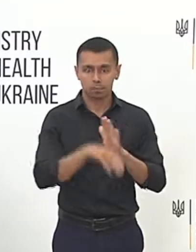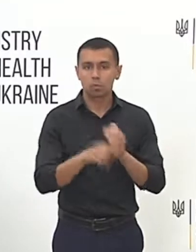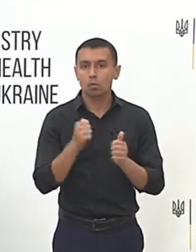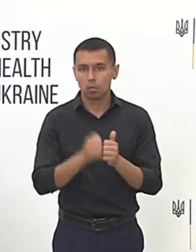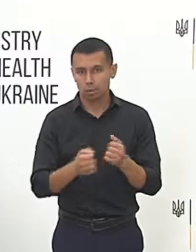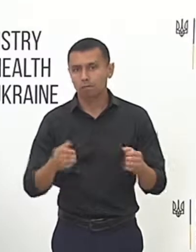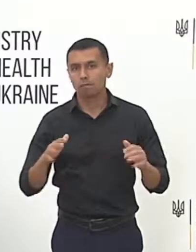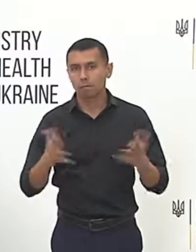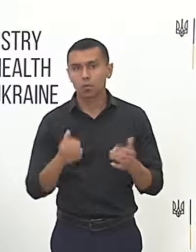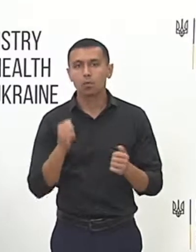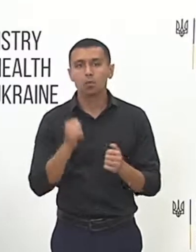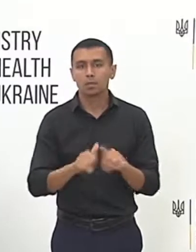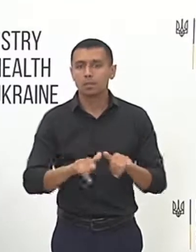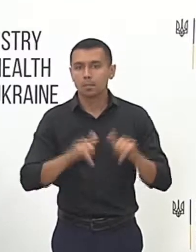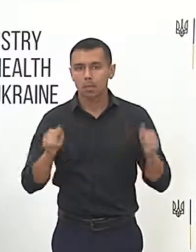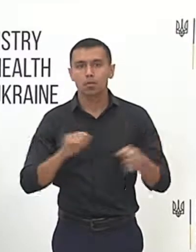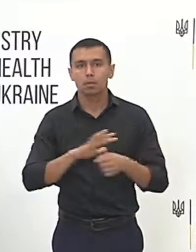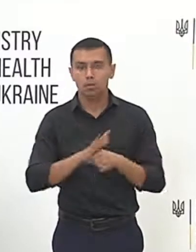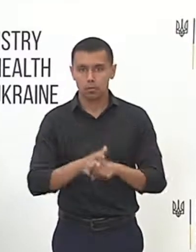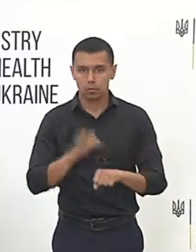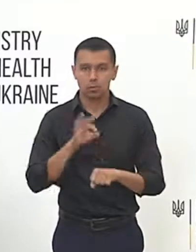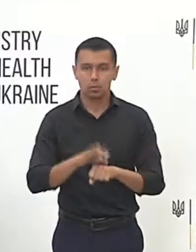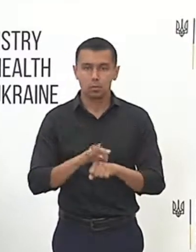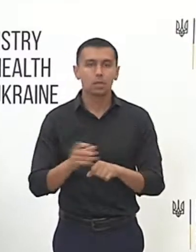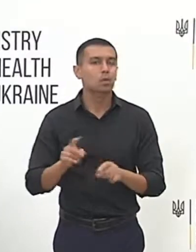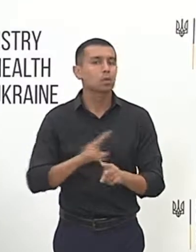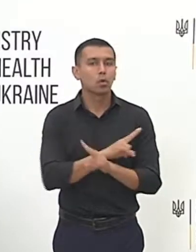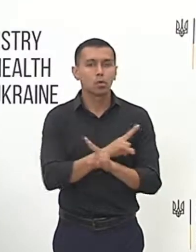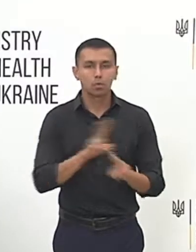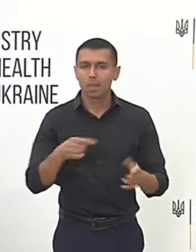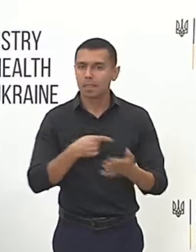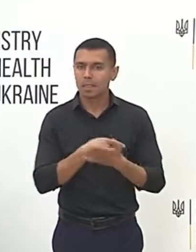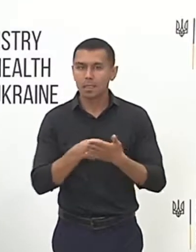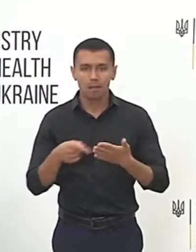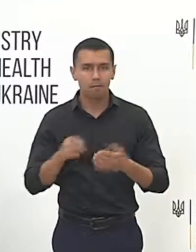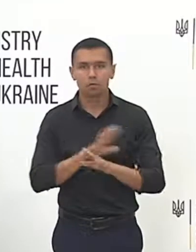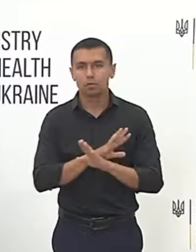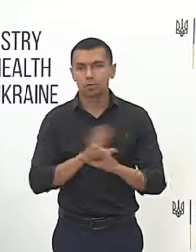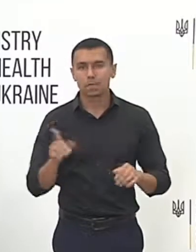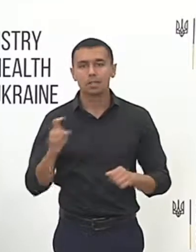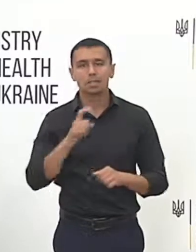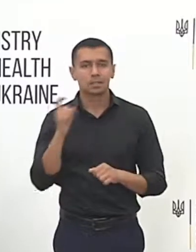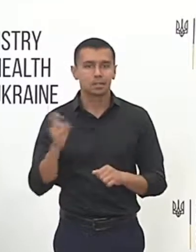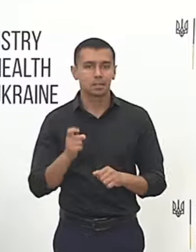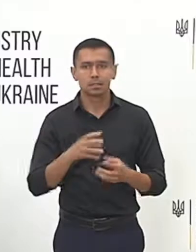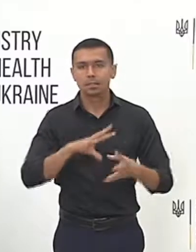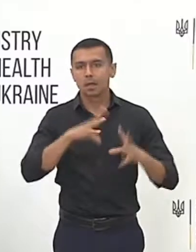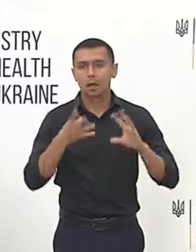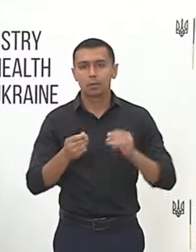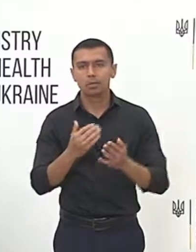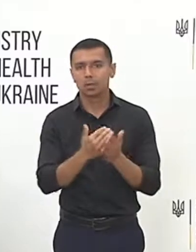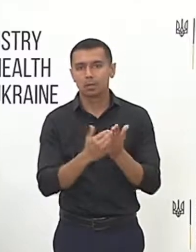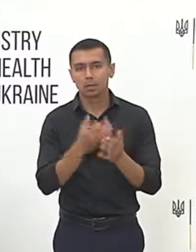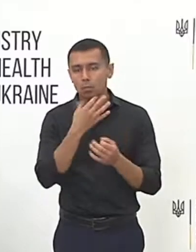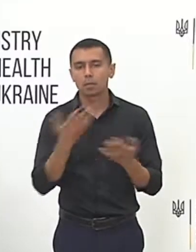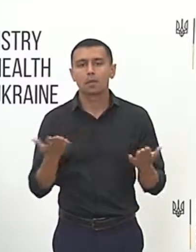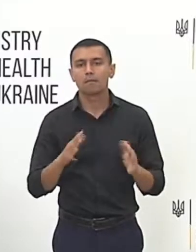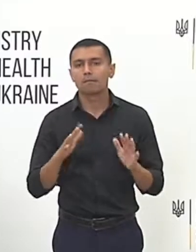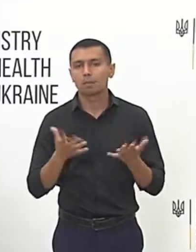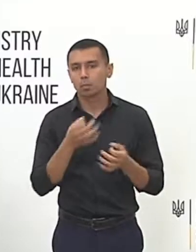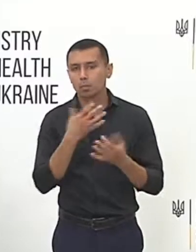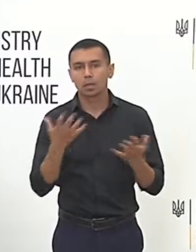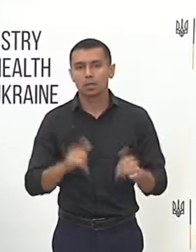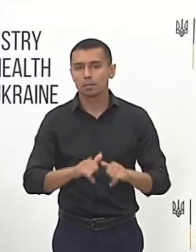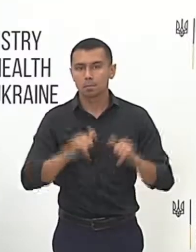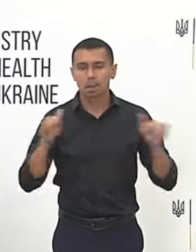кожен випадок і кожен спалах коронавірусної хвороби. Ніхто не виключає з загальної статистики будь-яких випадків і